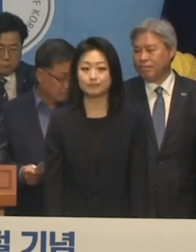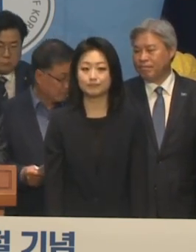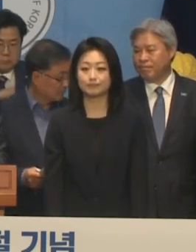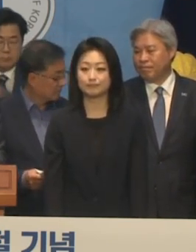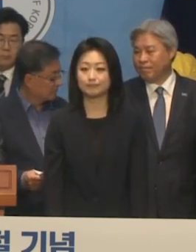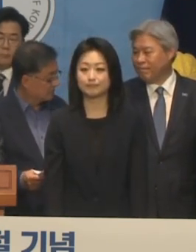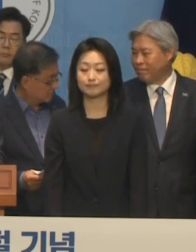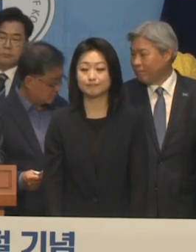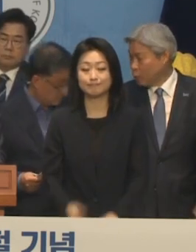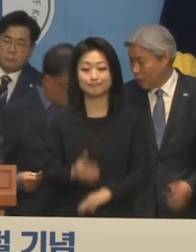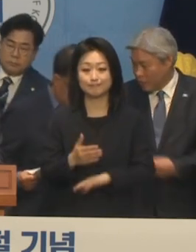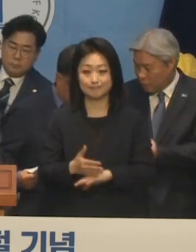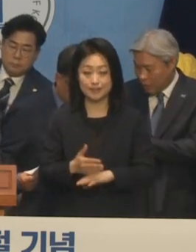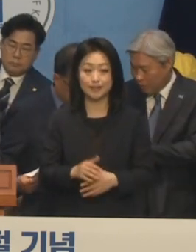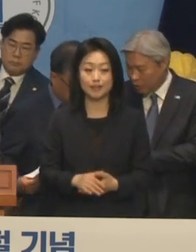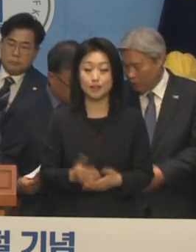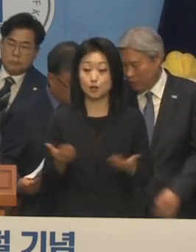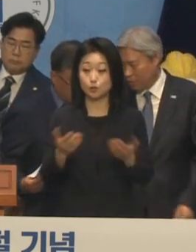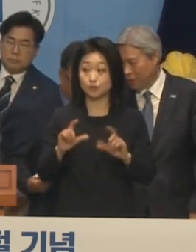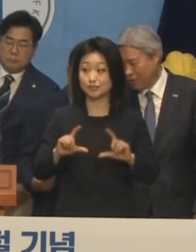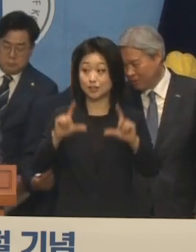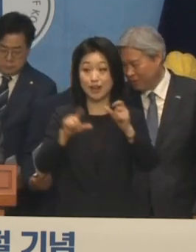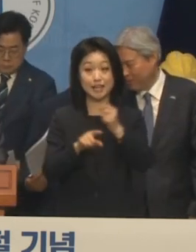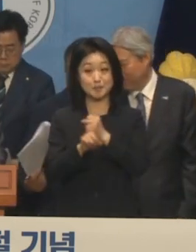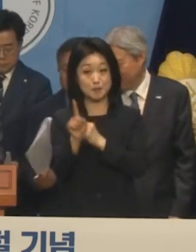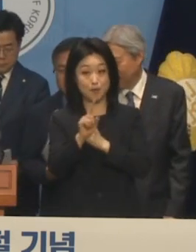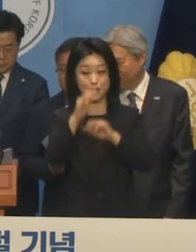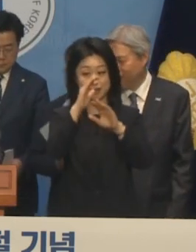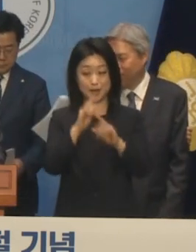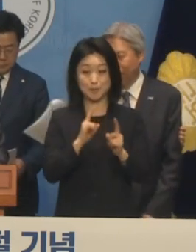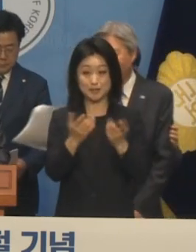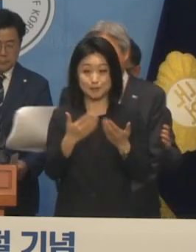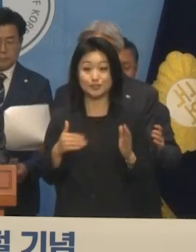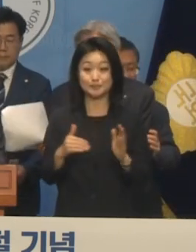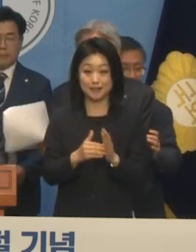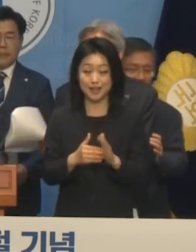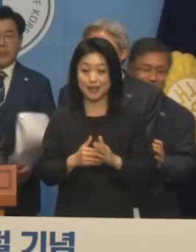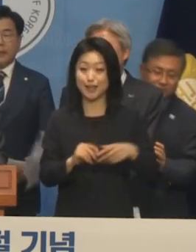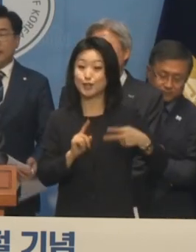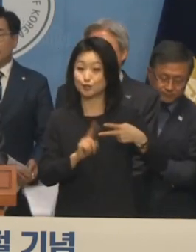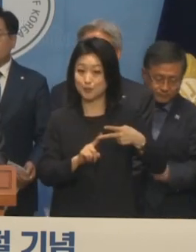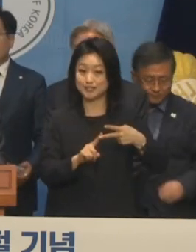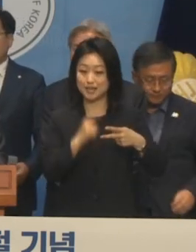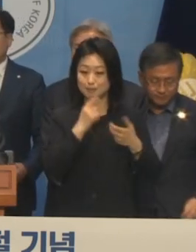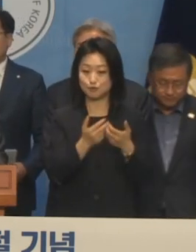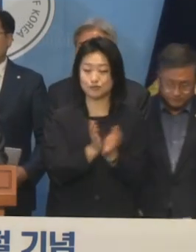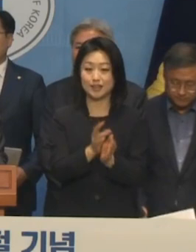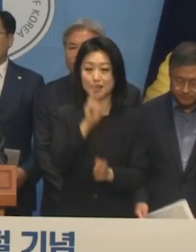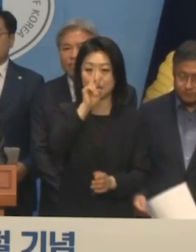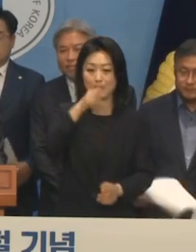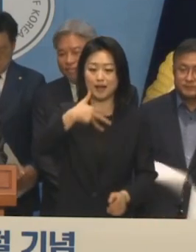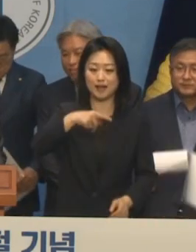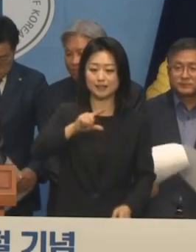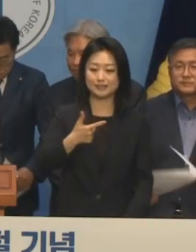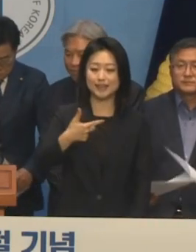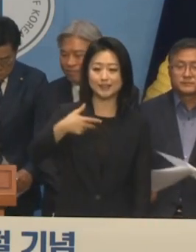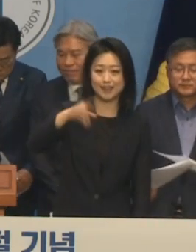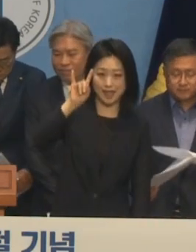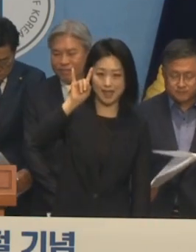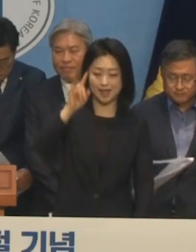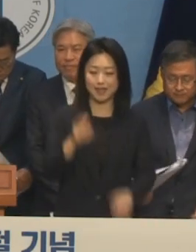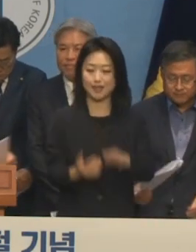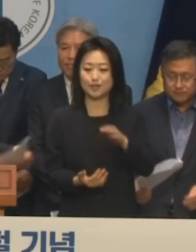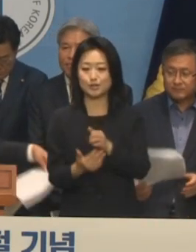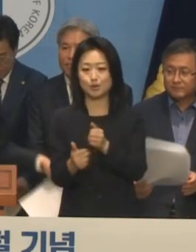네, 감사합니다. 노동절의 의미를 새기는 발언 주셨습니다. 두 번째 발언은 더불어민주당 박찬대 최고위원님 발언 듣도록